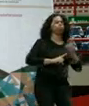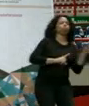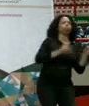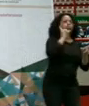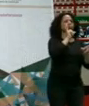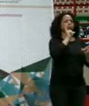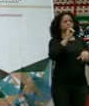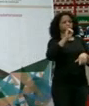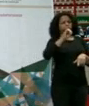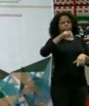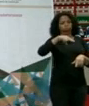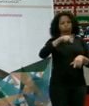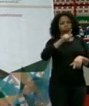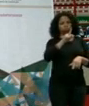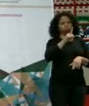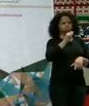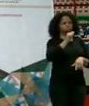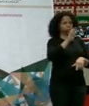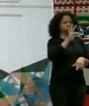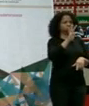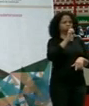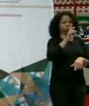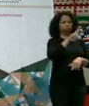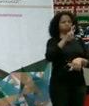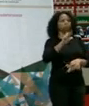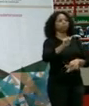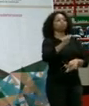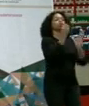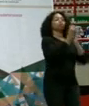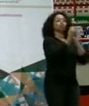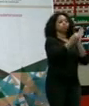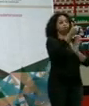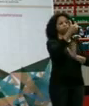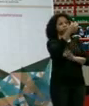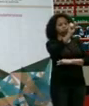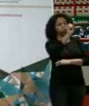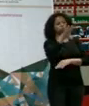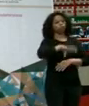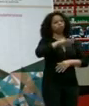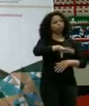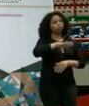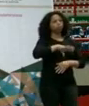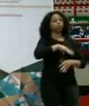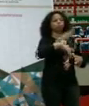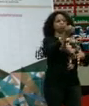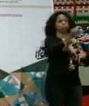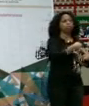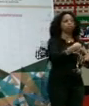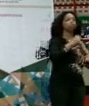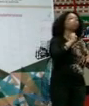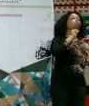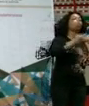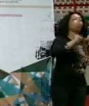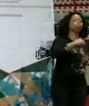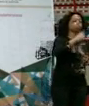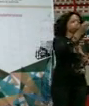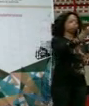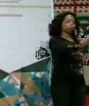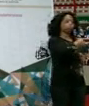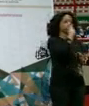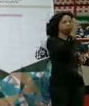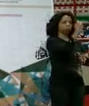mais precisamente em 1703, no século XVIII, Portugal assinou um acordo com a Inglaterra, o Tratado dos Panos e dos Vinhos,